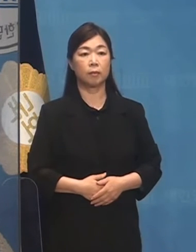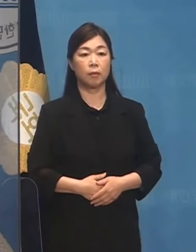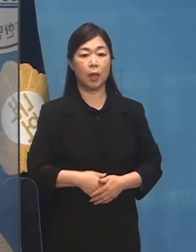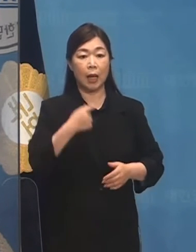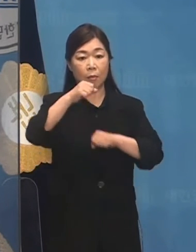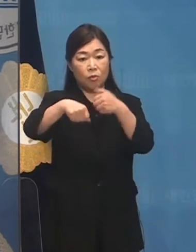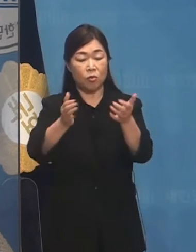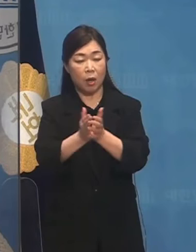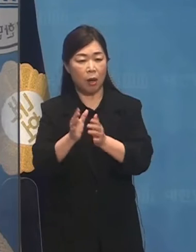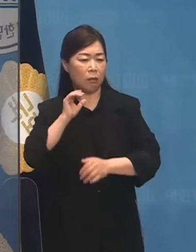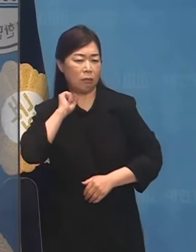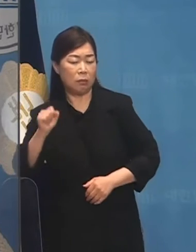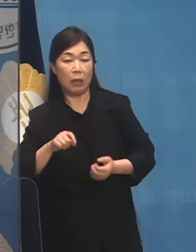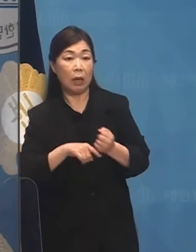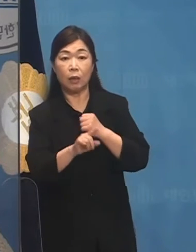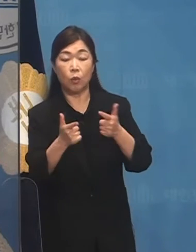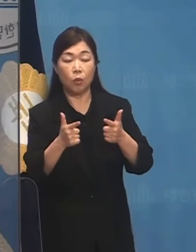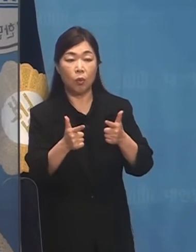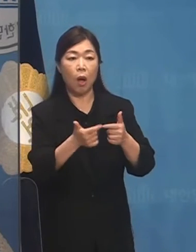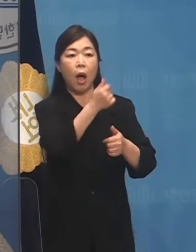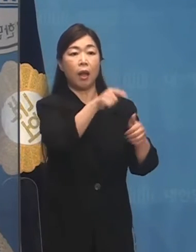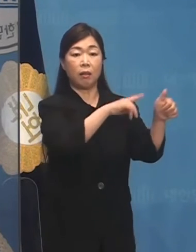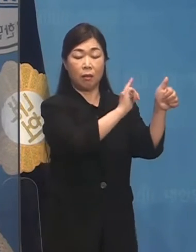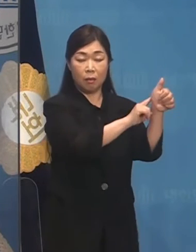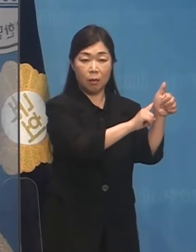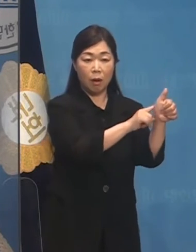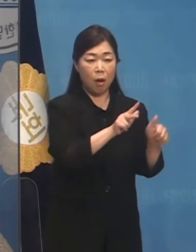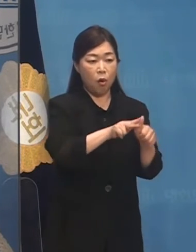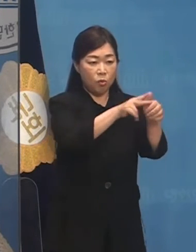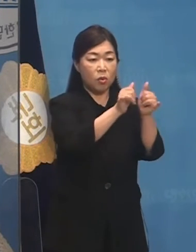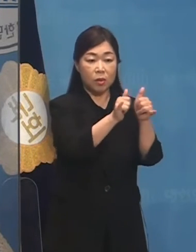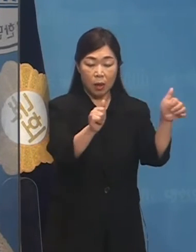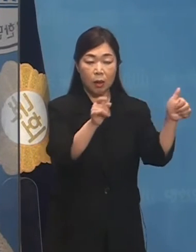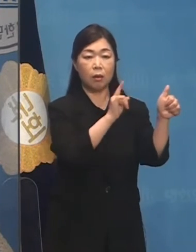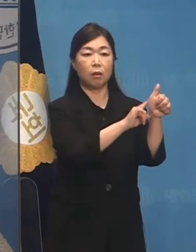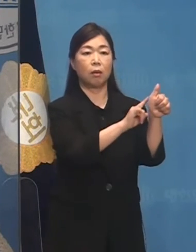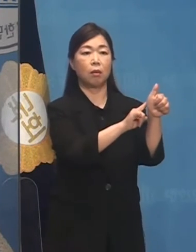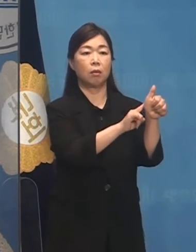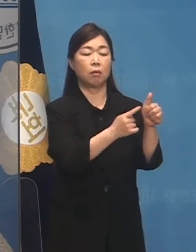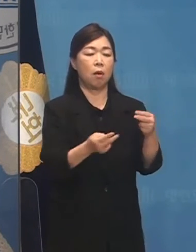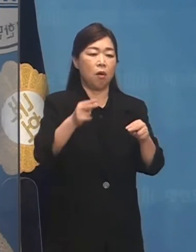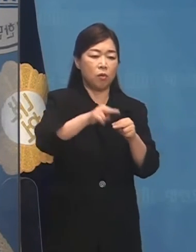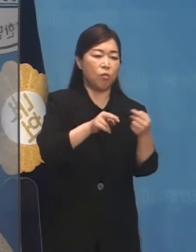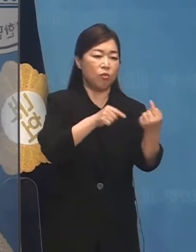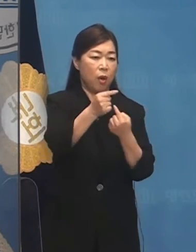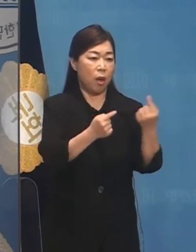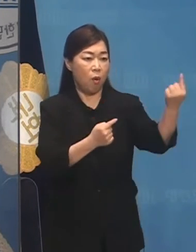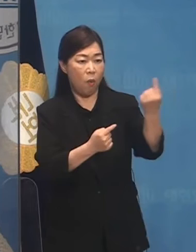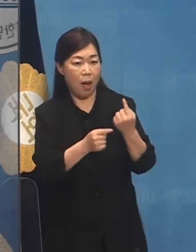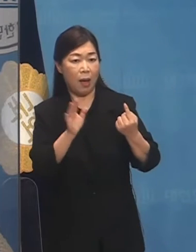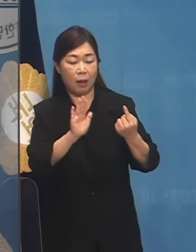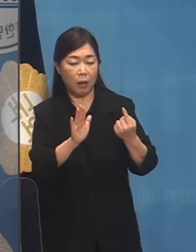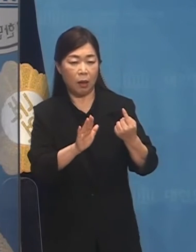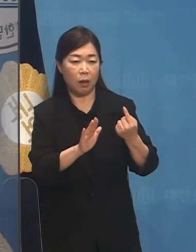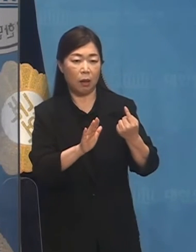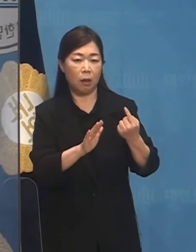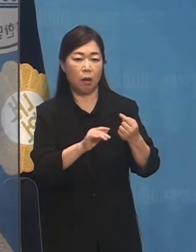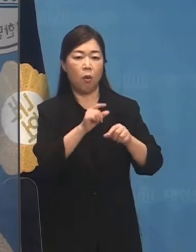민주당이 발목을 잡은 게 아니고 한덕수 후보자가 청문회 발목을 잡고